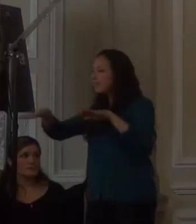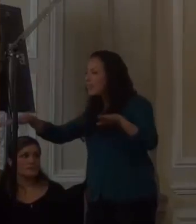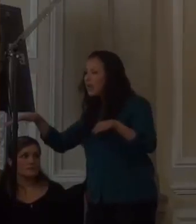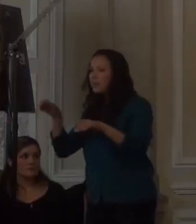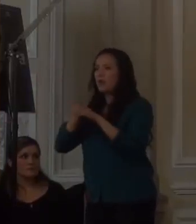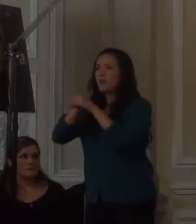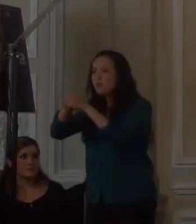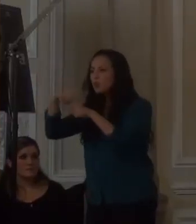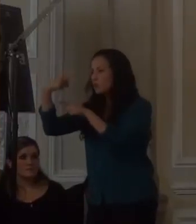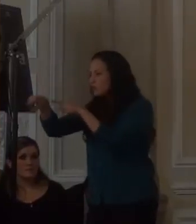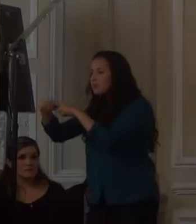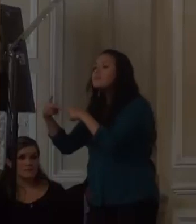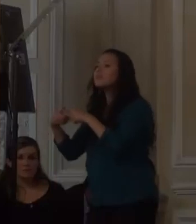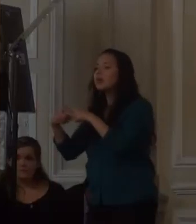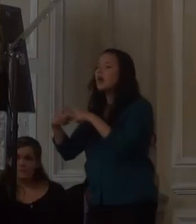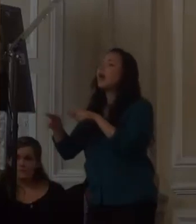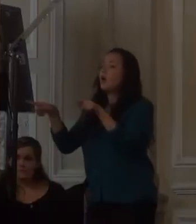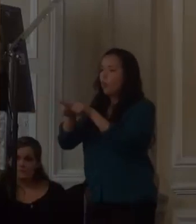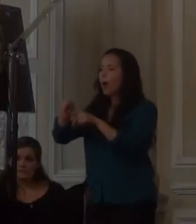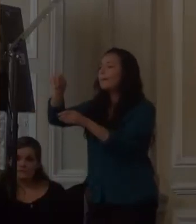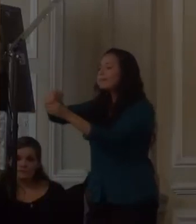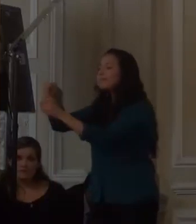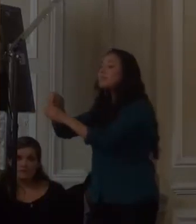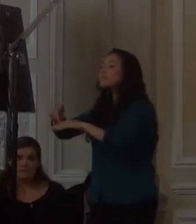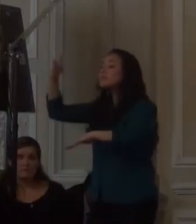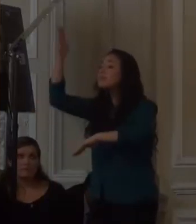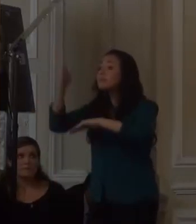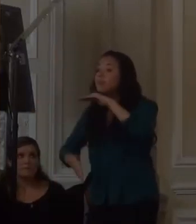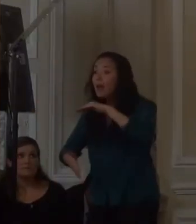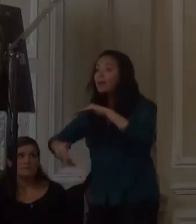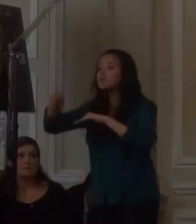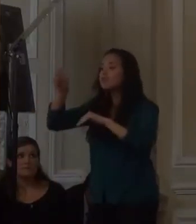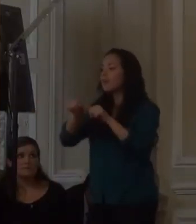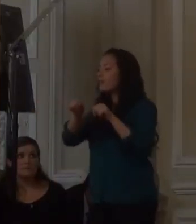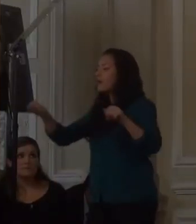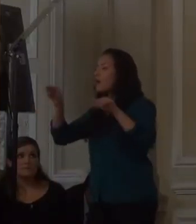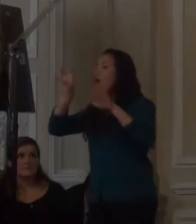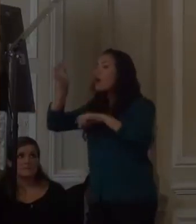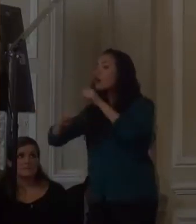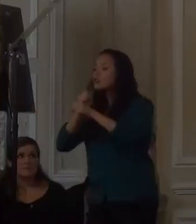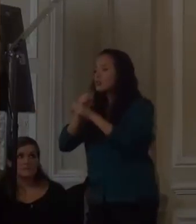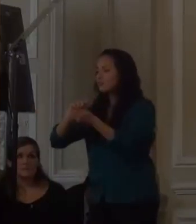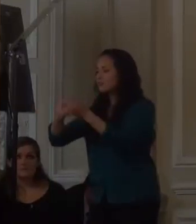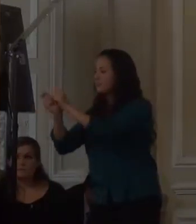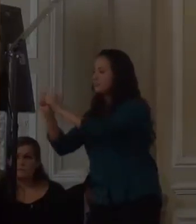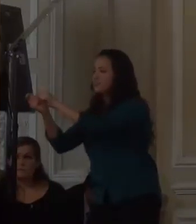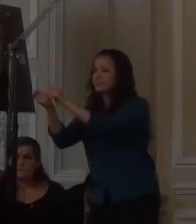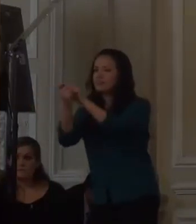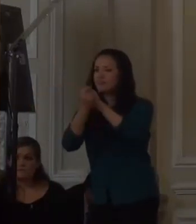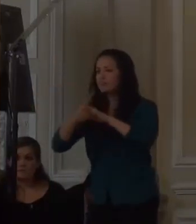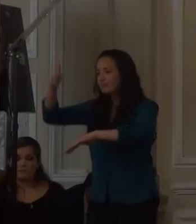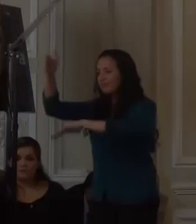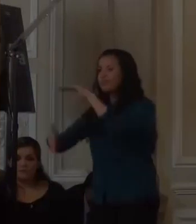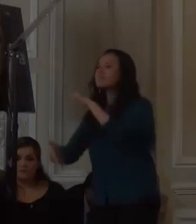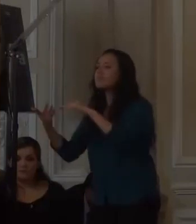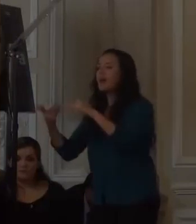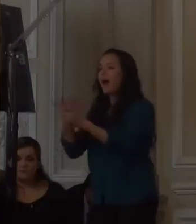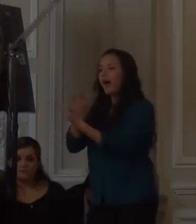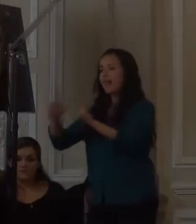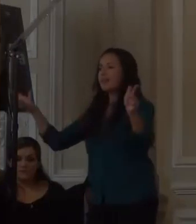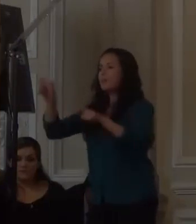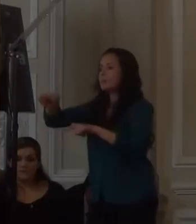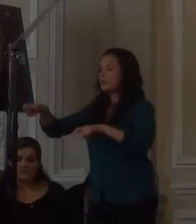transporte, estos contarán con un plazo máximo de 8 años para asegurar la libre y